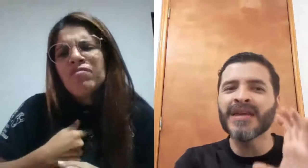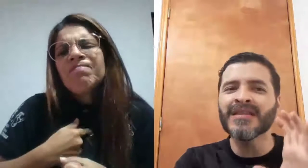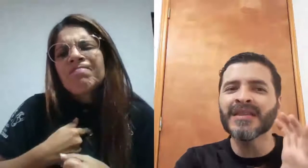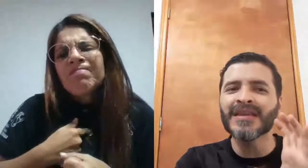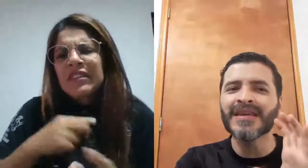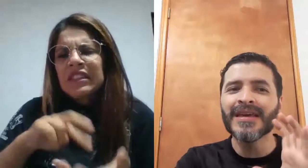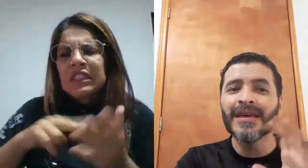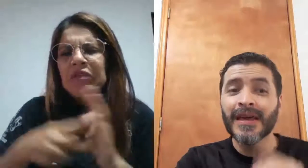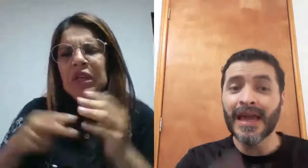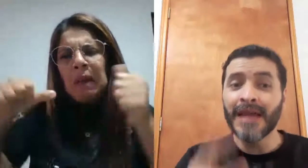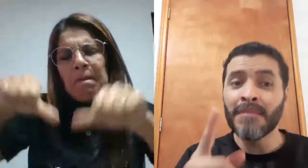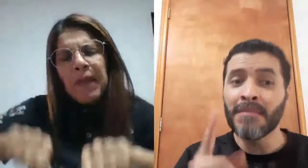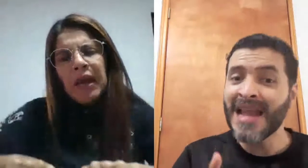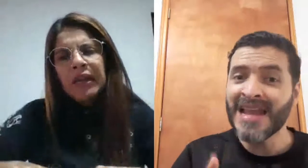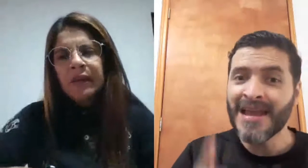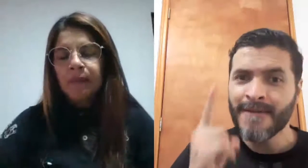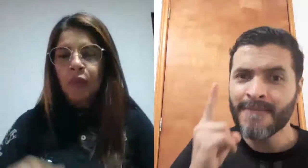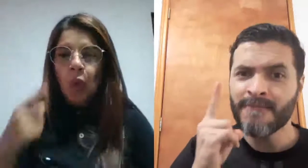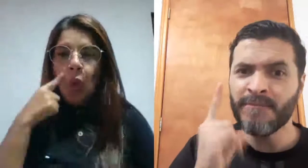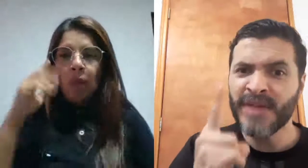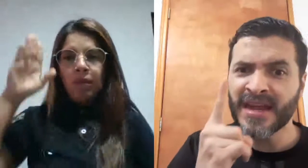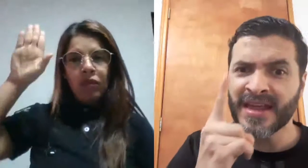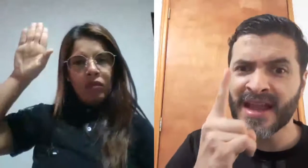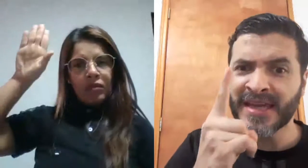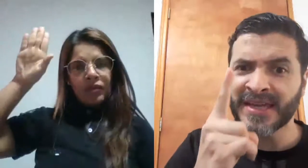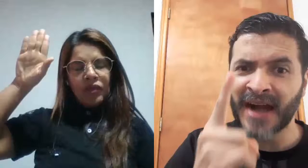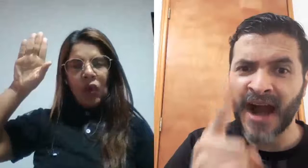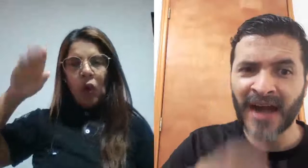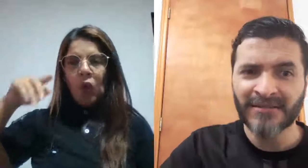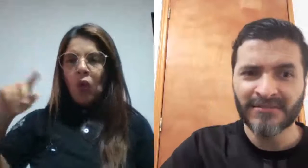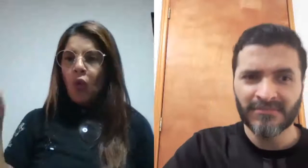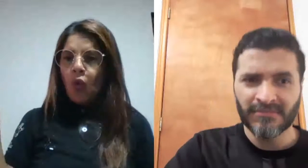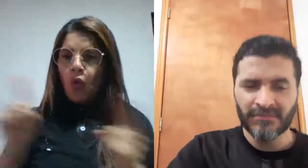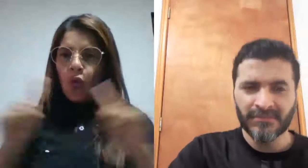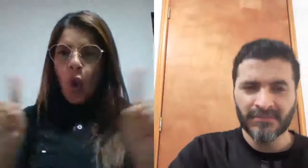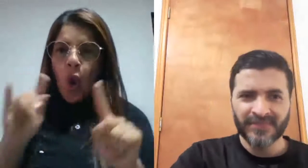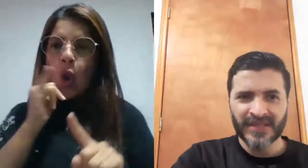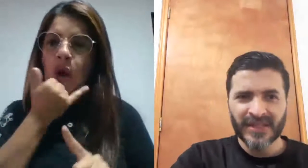la serpiente. El mal viene de la ira.